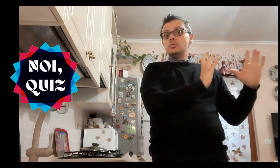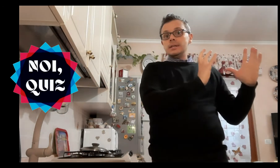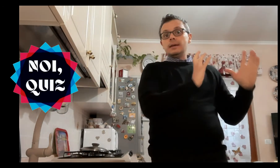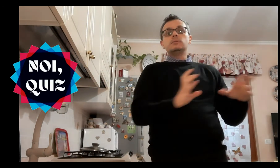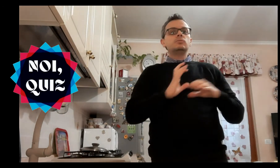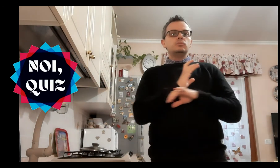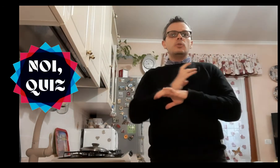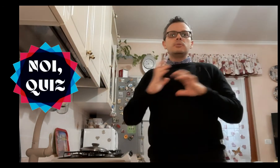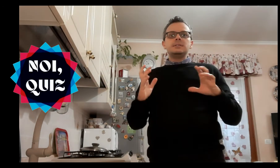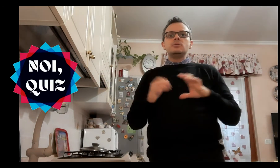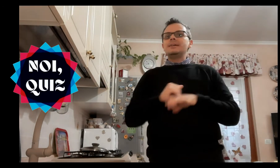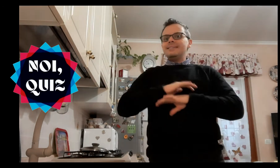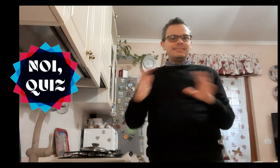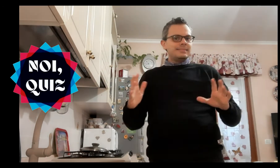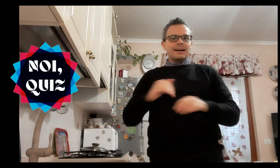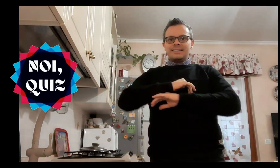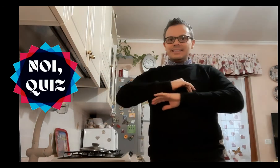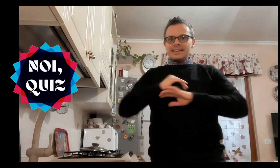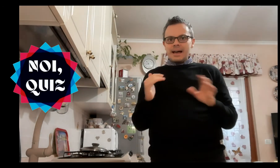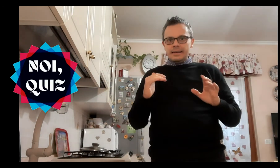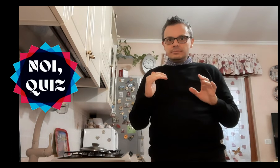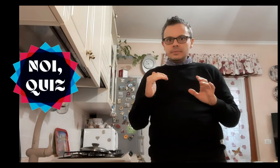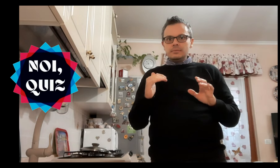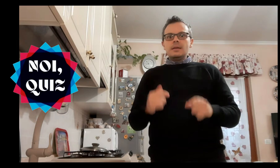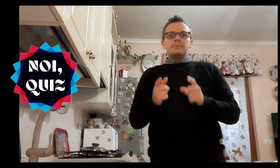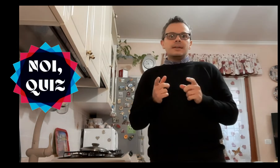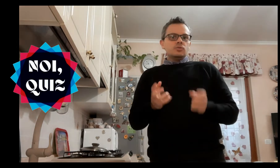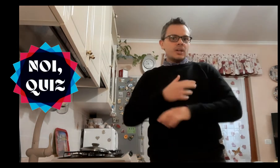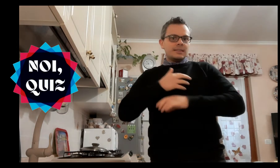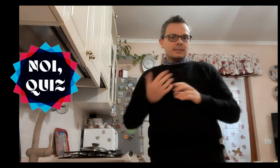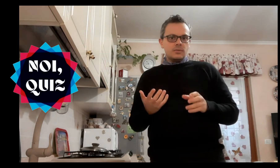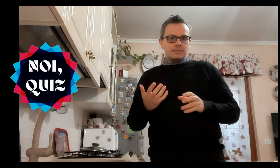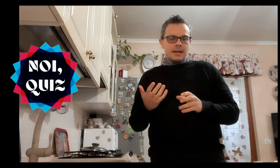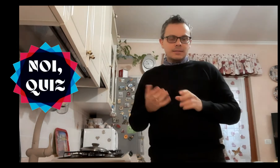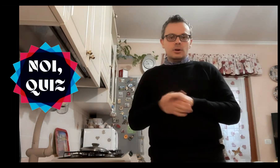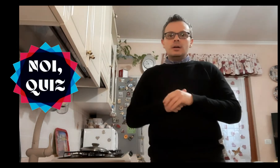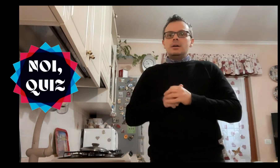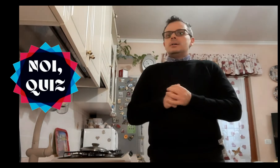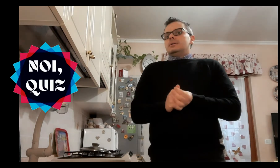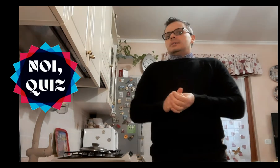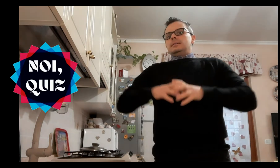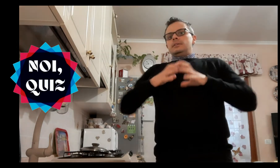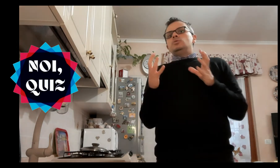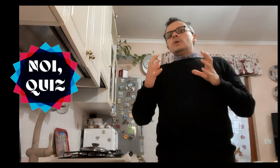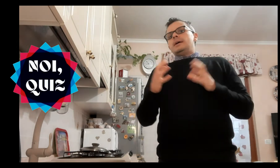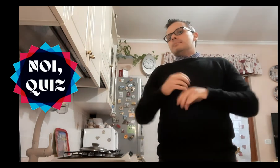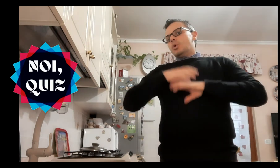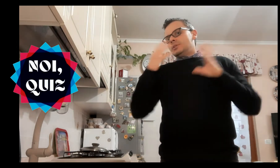linguine. Un'opposizione netta, radicale, perché non c'è tanto via di mezzo. I due mondi sono un